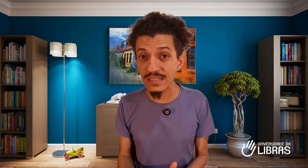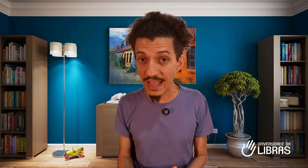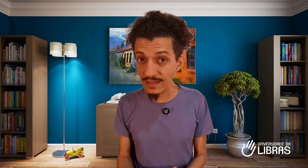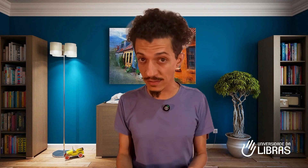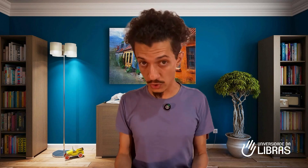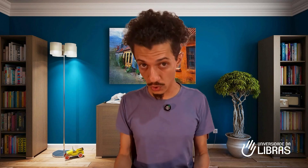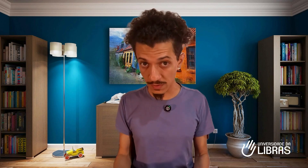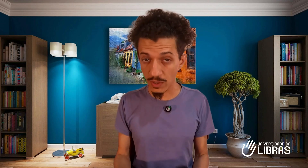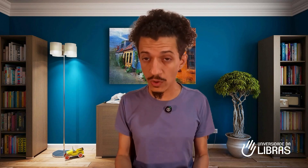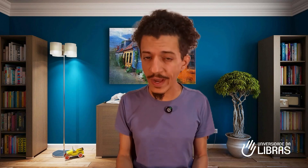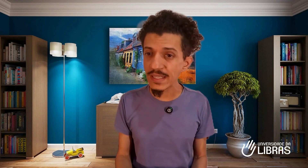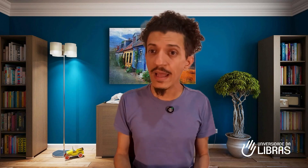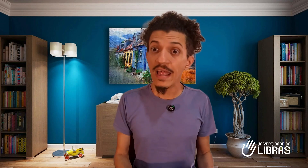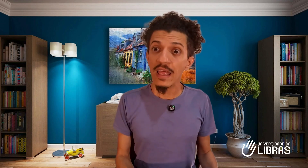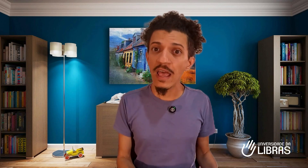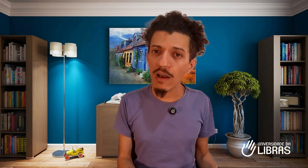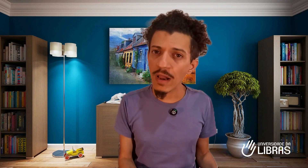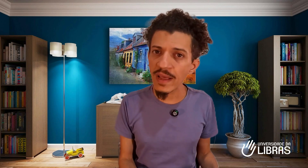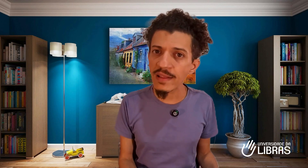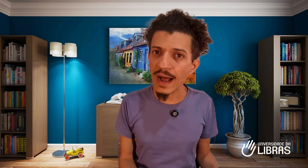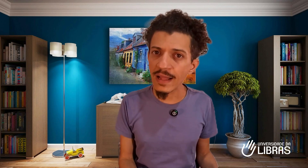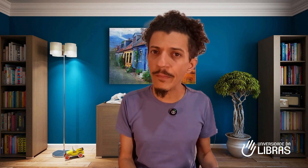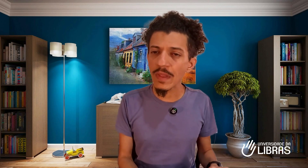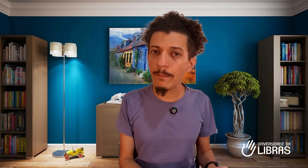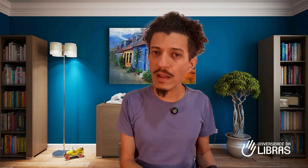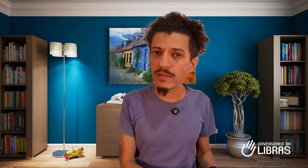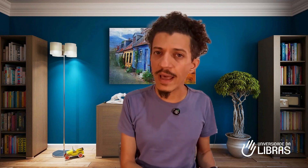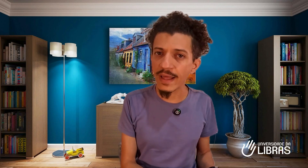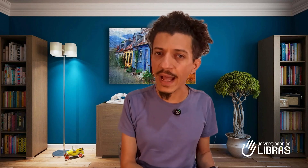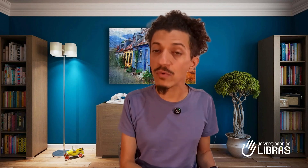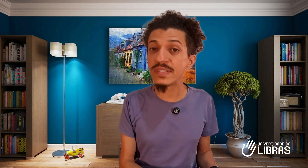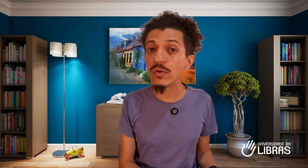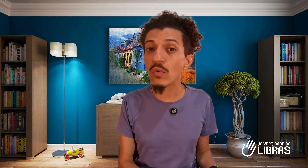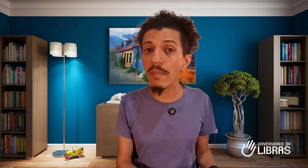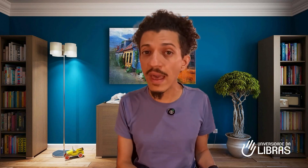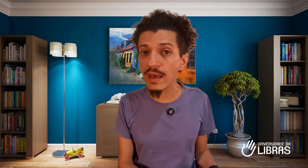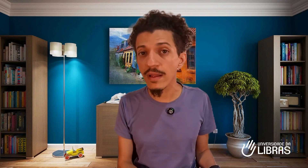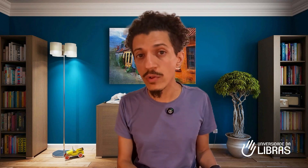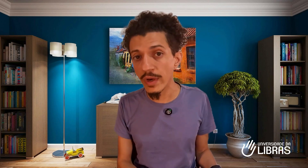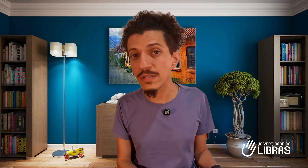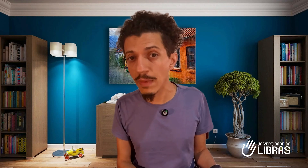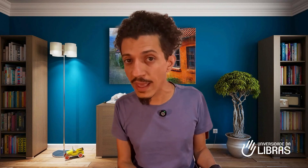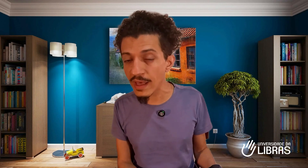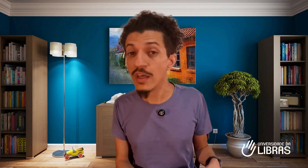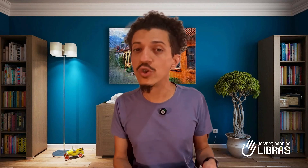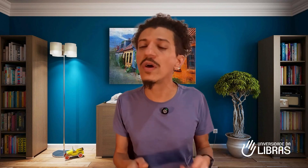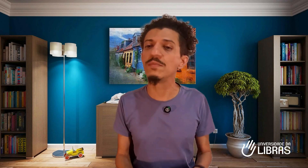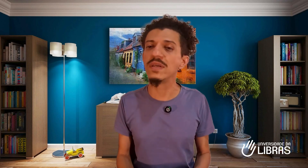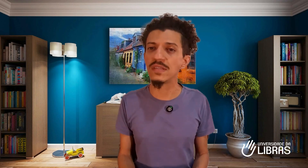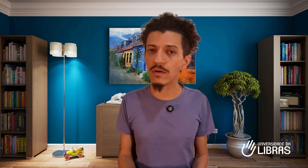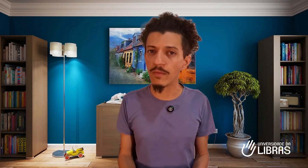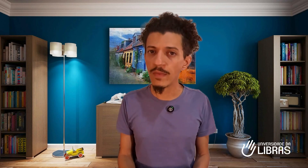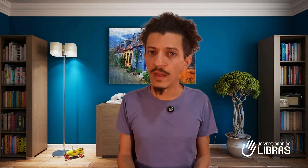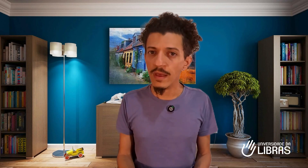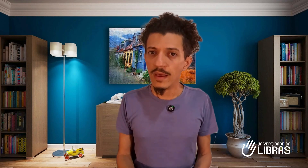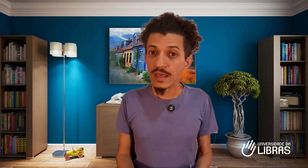10.436 de 2002 e regulamentada pelo Decreto 5626 de 2005, que